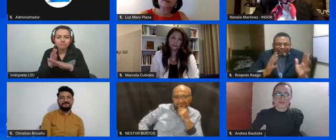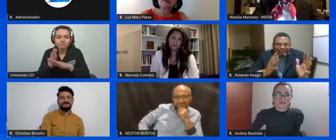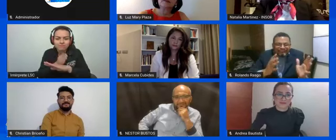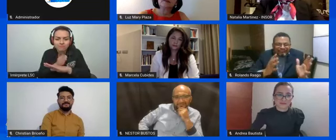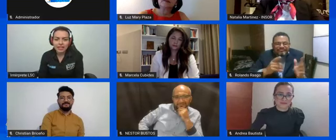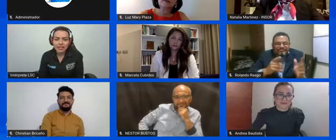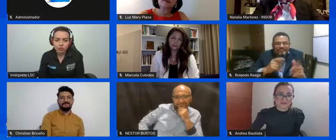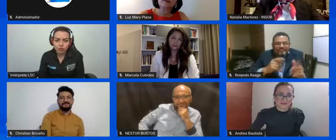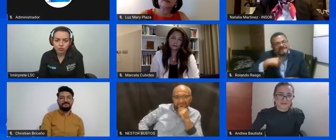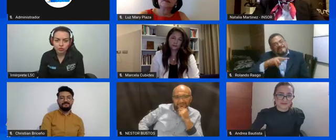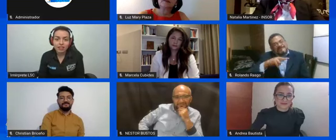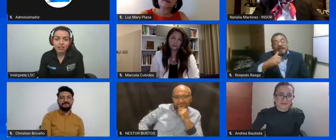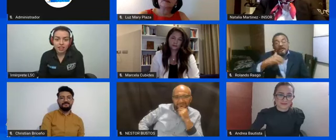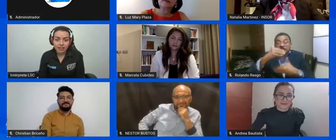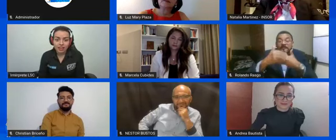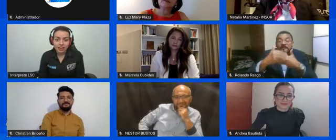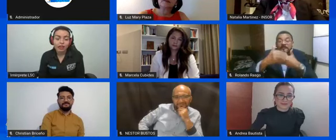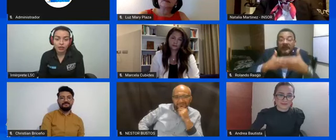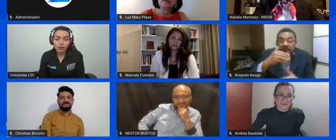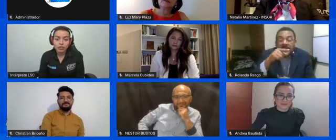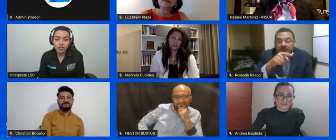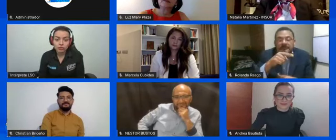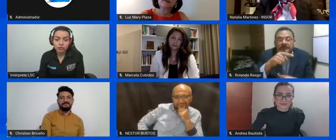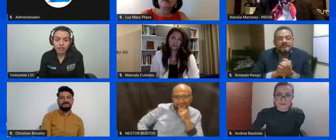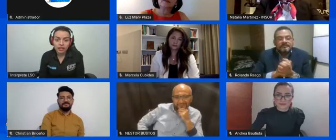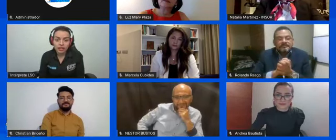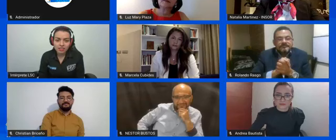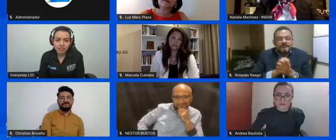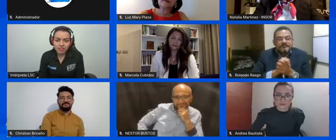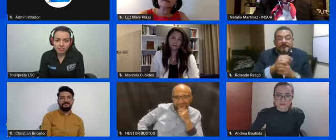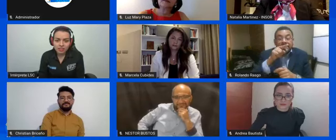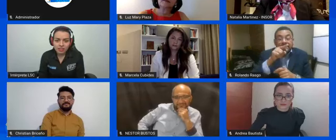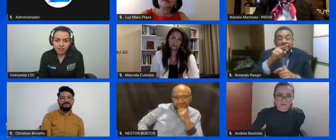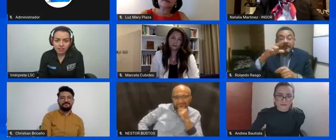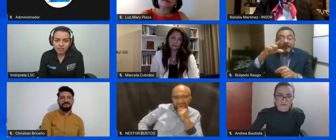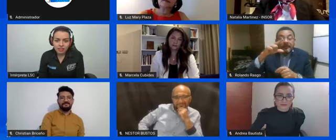empezaron a ver, a reconocer, fue algo muy emocionante.